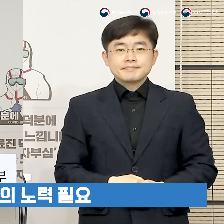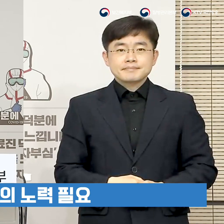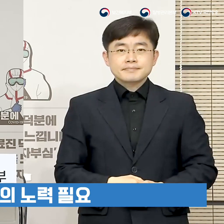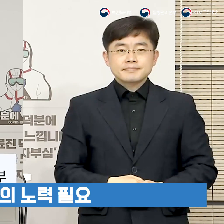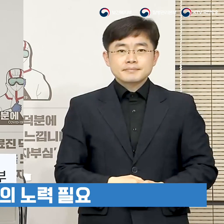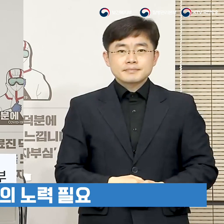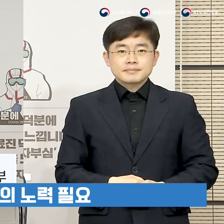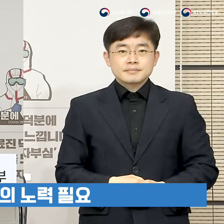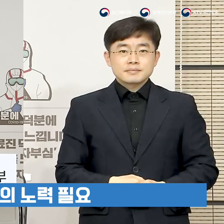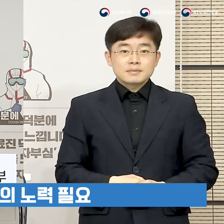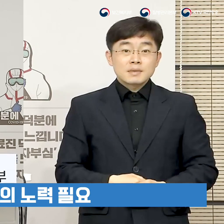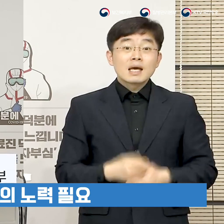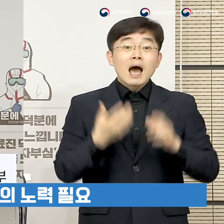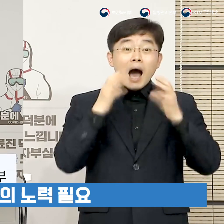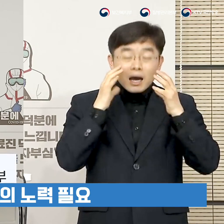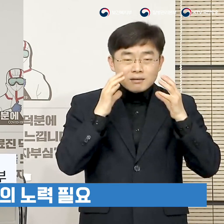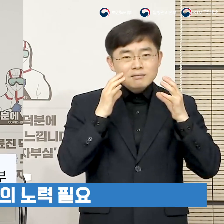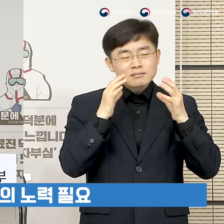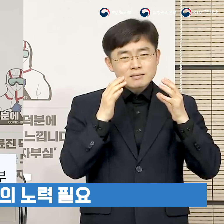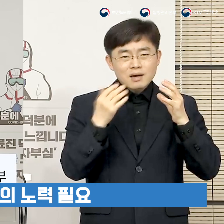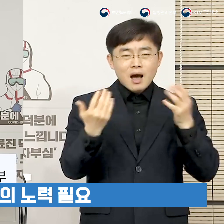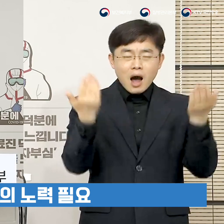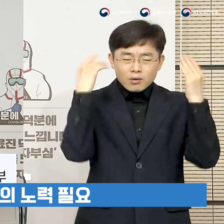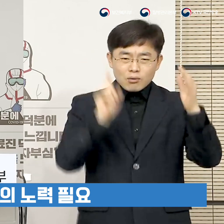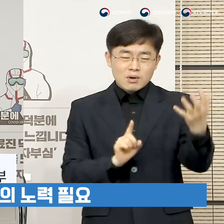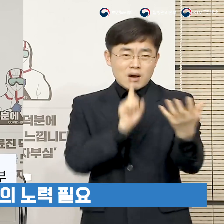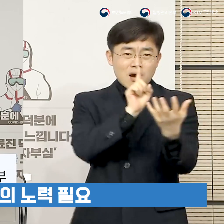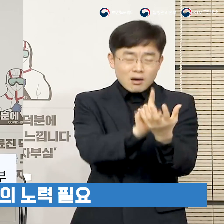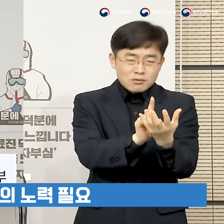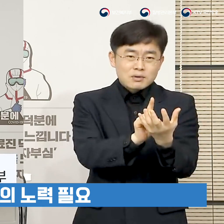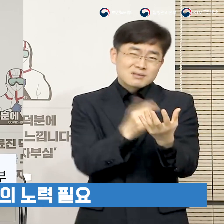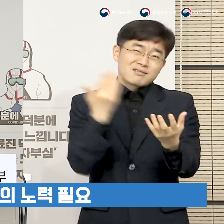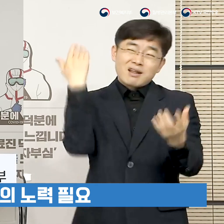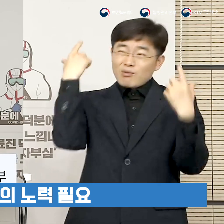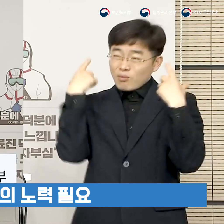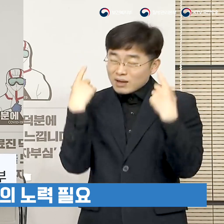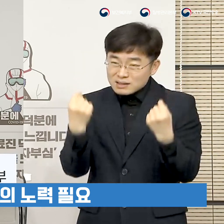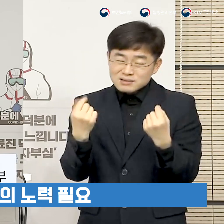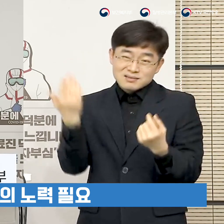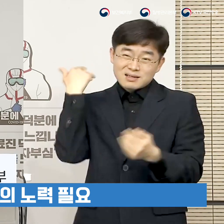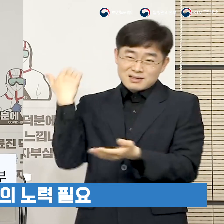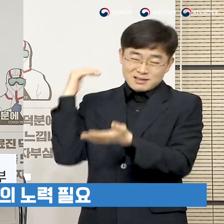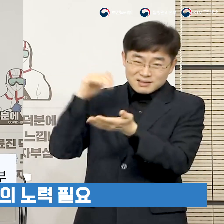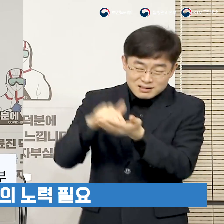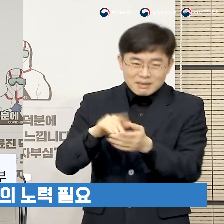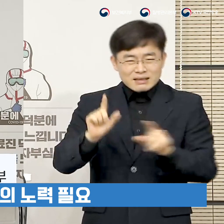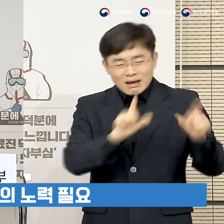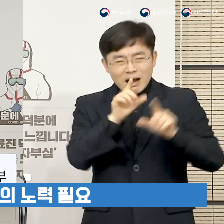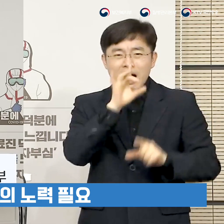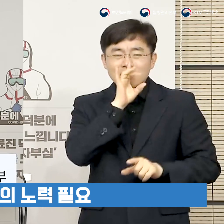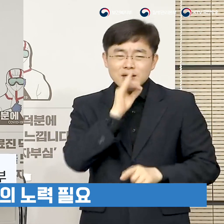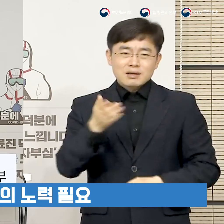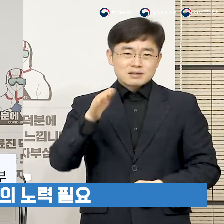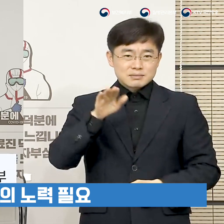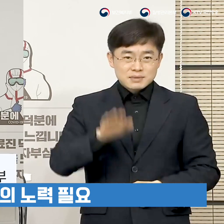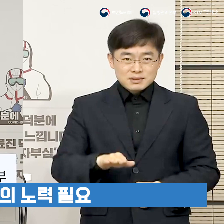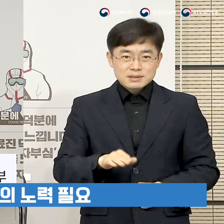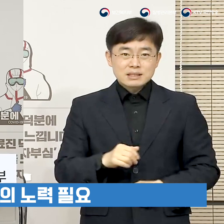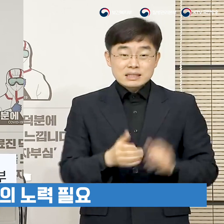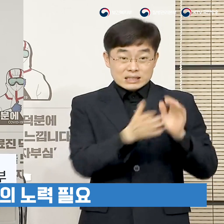아이들이 예전과 똑같이 학교 생활을 시작할 수는 없겠지만 친구들과 함께하는 소중한